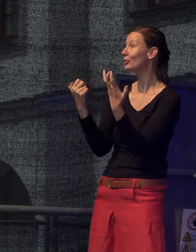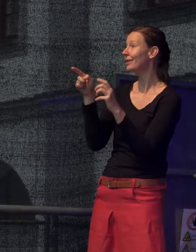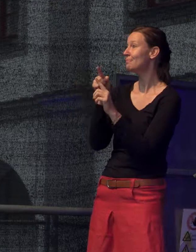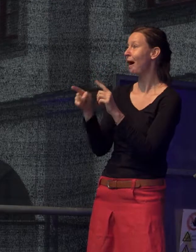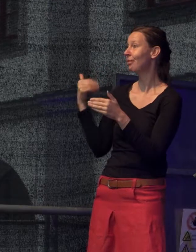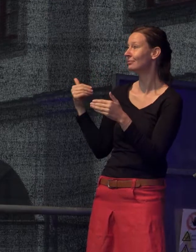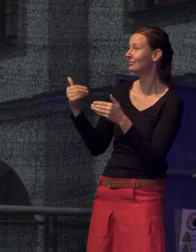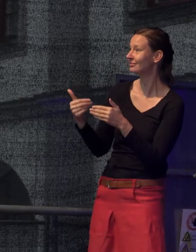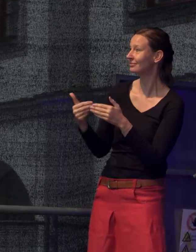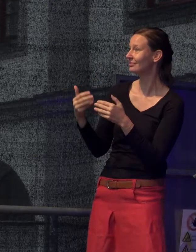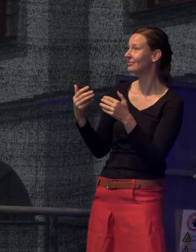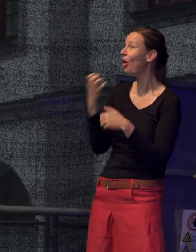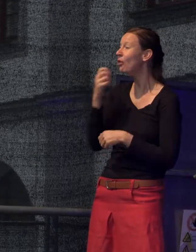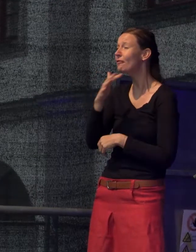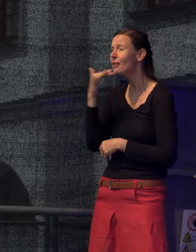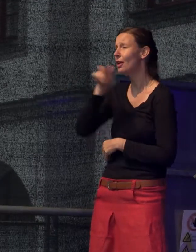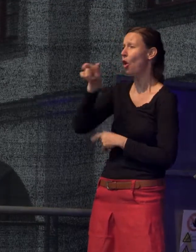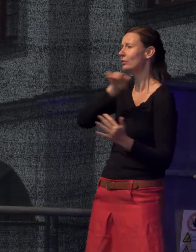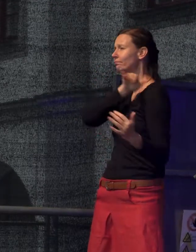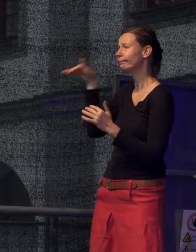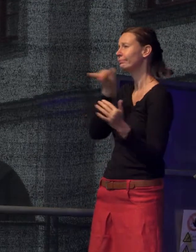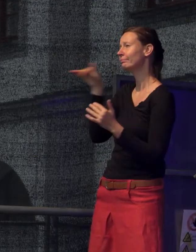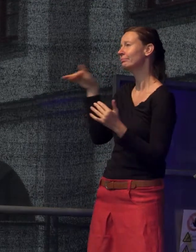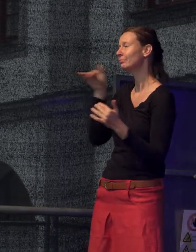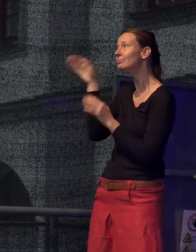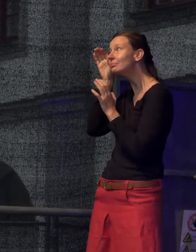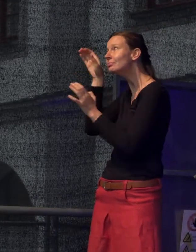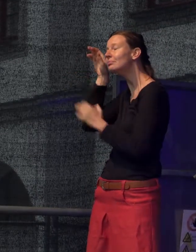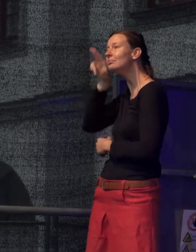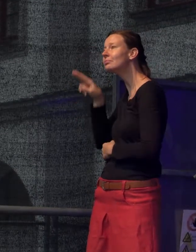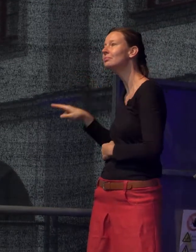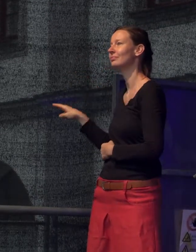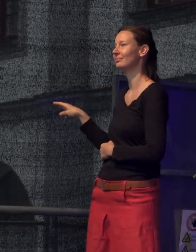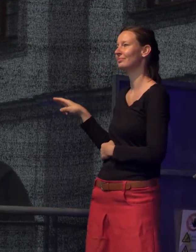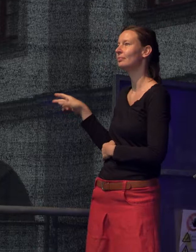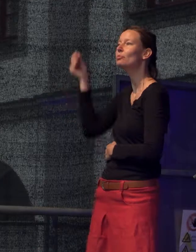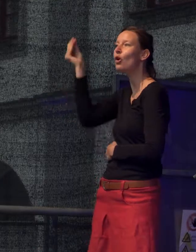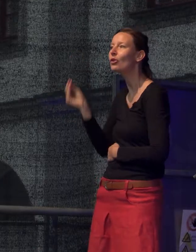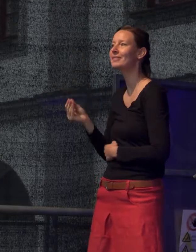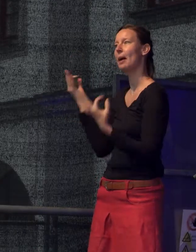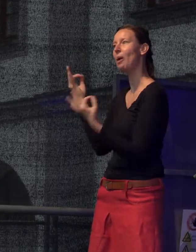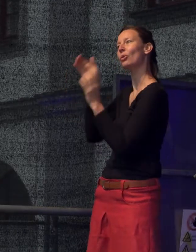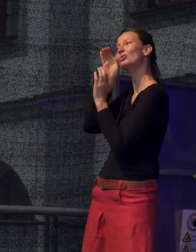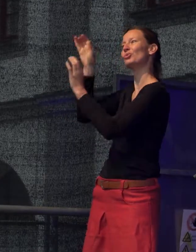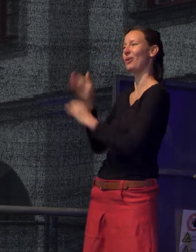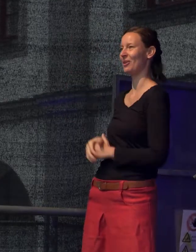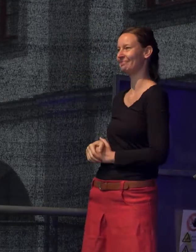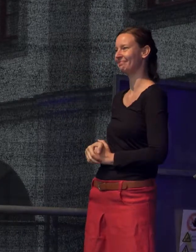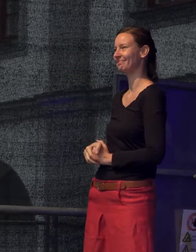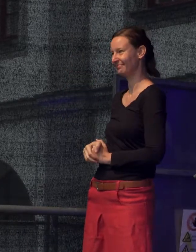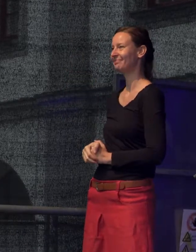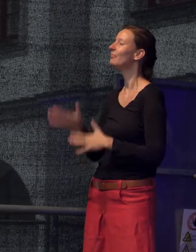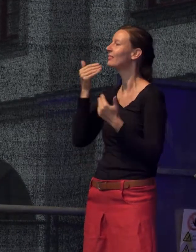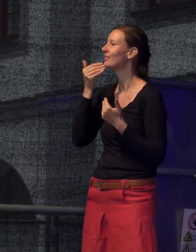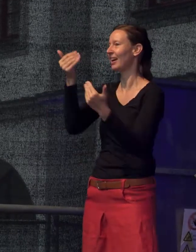bürgern die werke der künstlerinnen und künstler haben ihre anerkennung und ihre wertschätzung verdient vielen